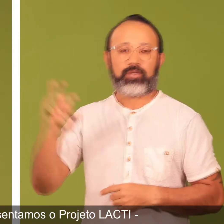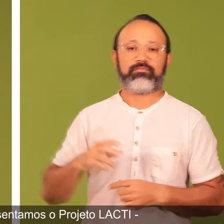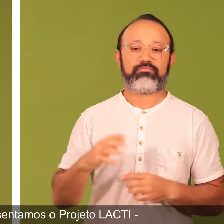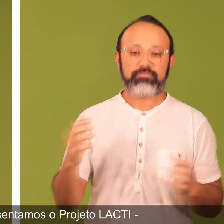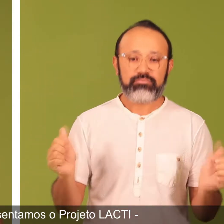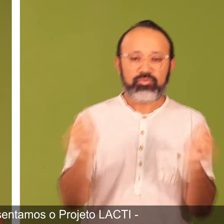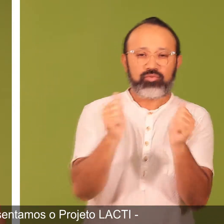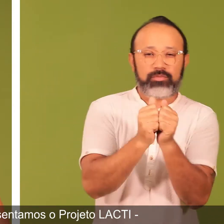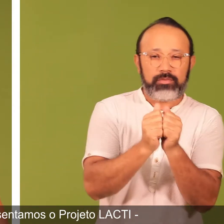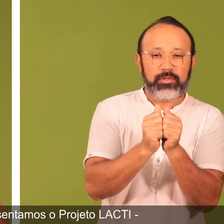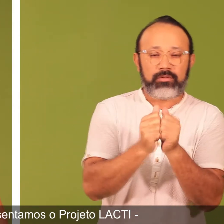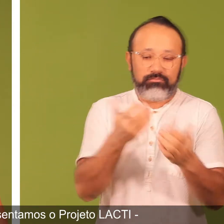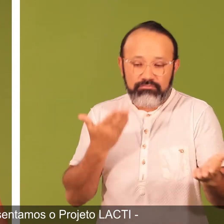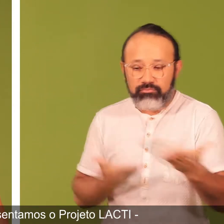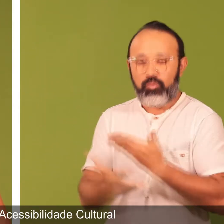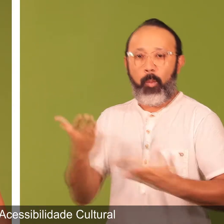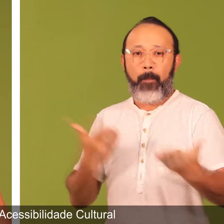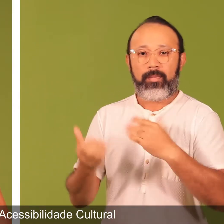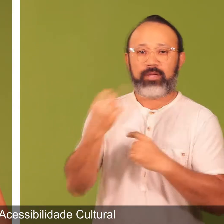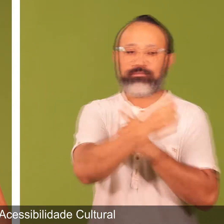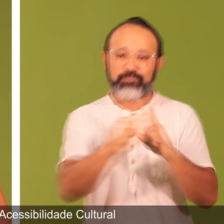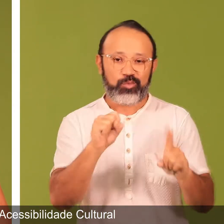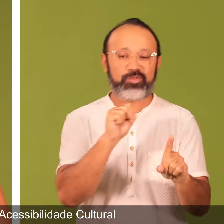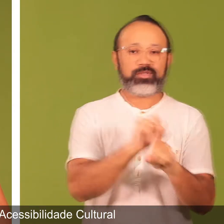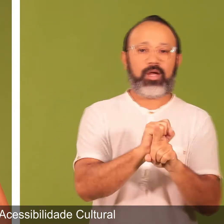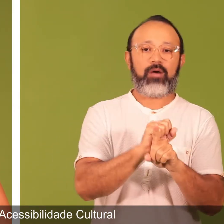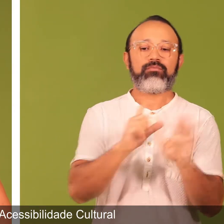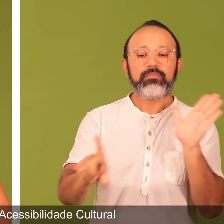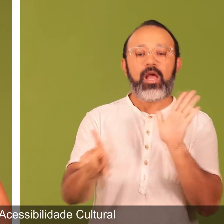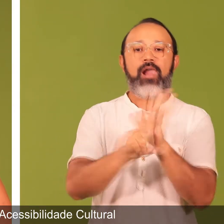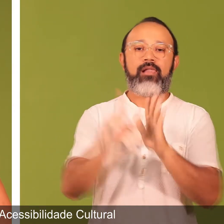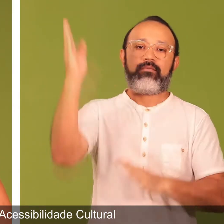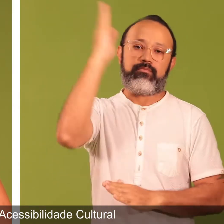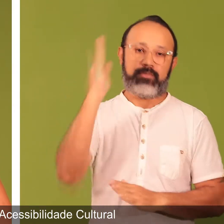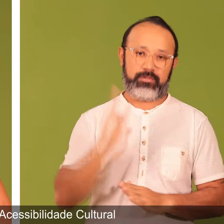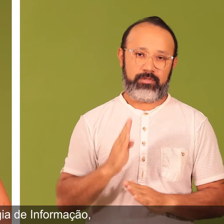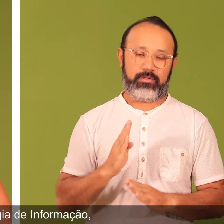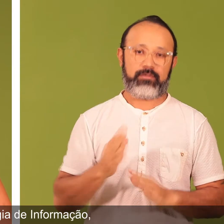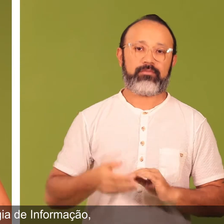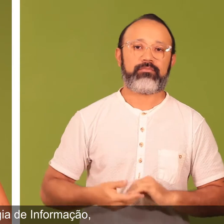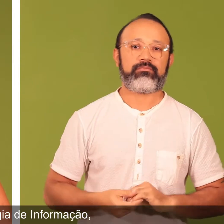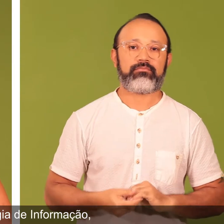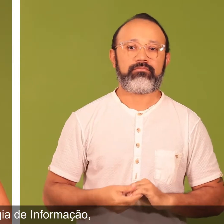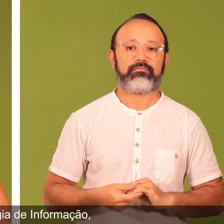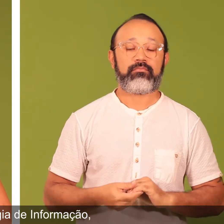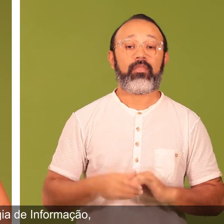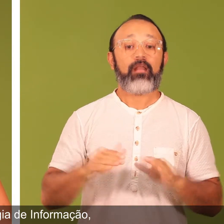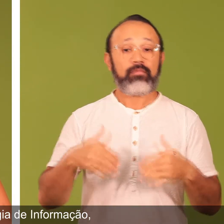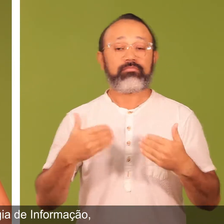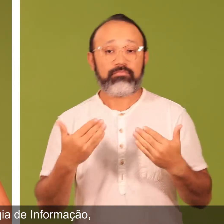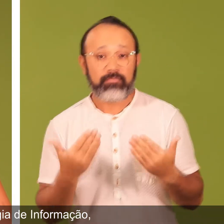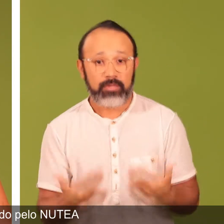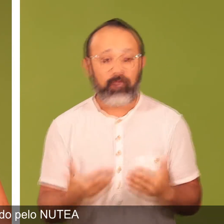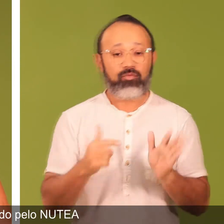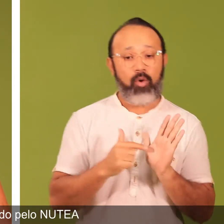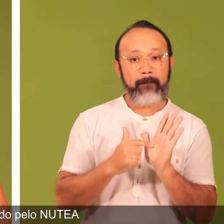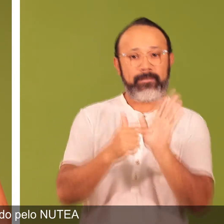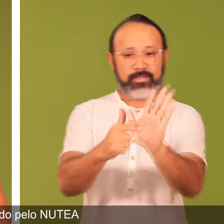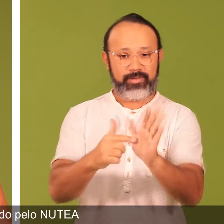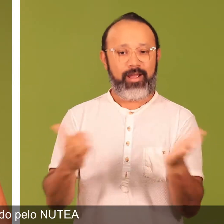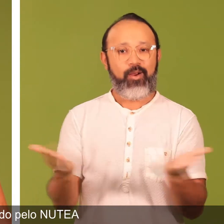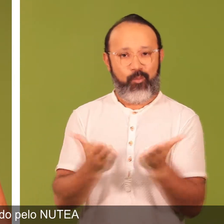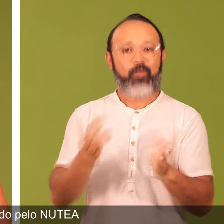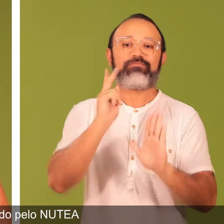sentido apresentamos o projeto lacte laboratório de acessibilidade cultural e Tecnologia de Informação